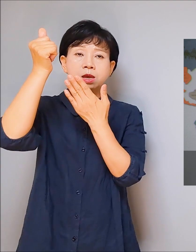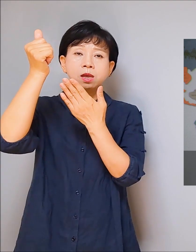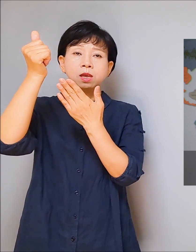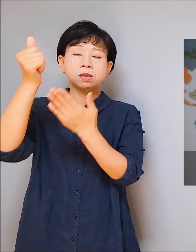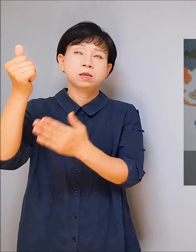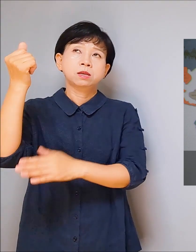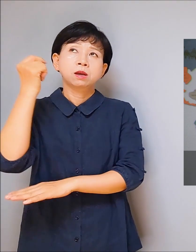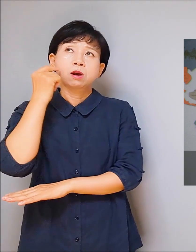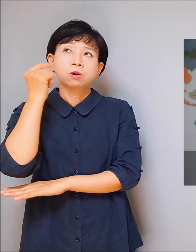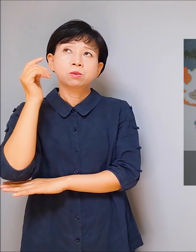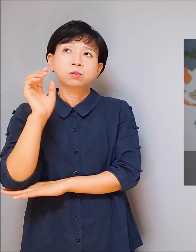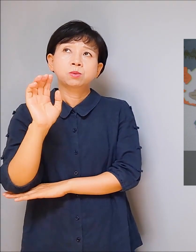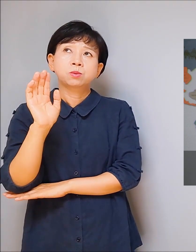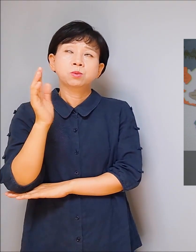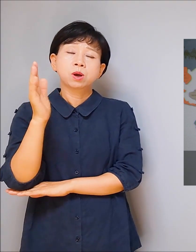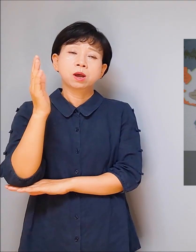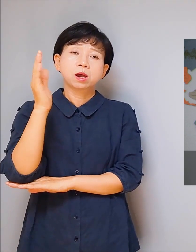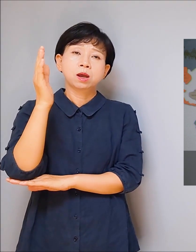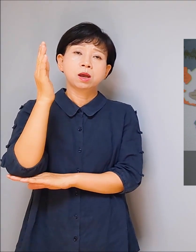성삼위께